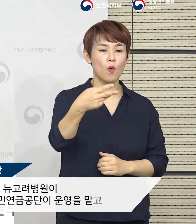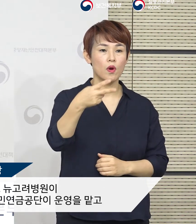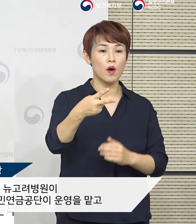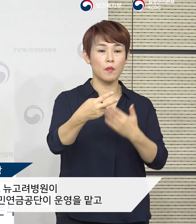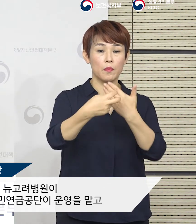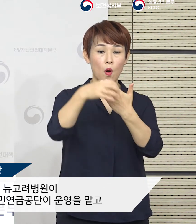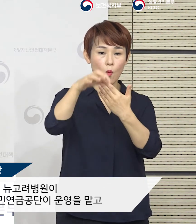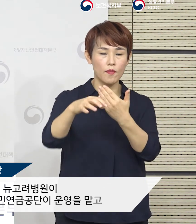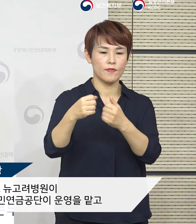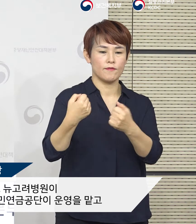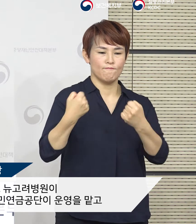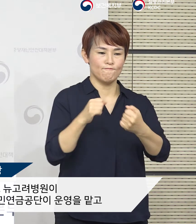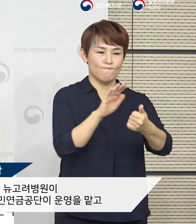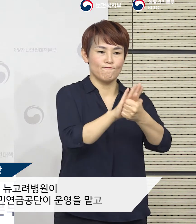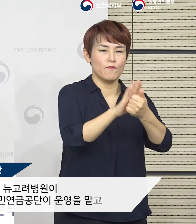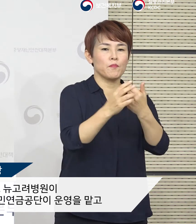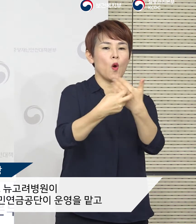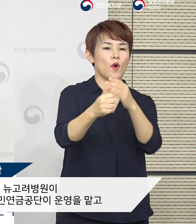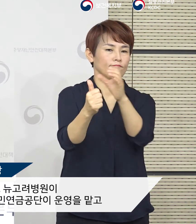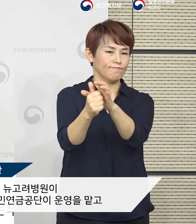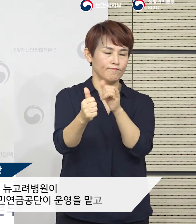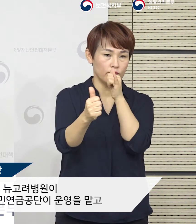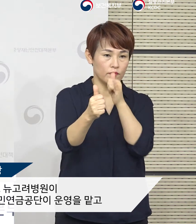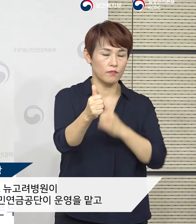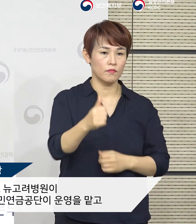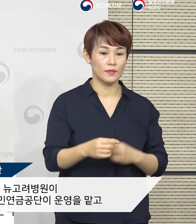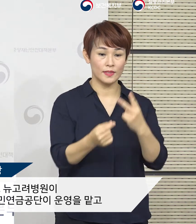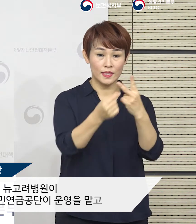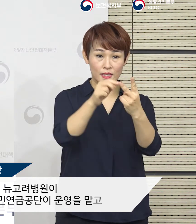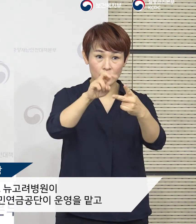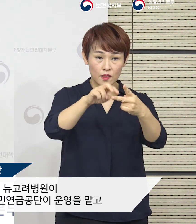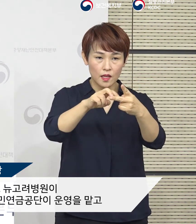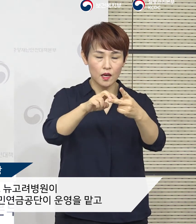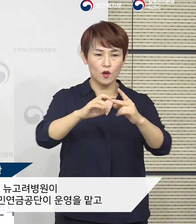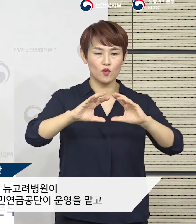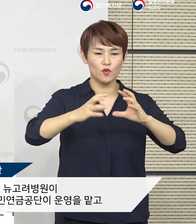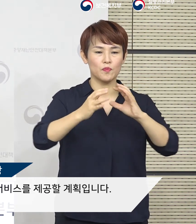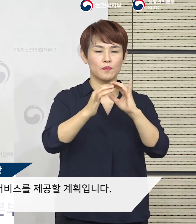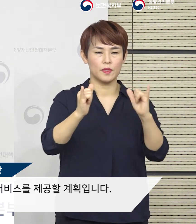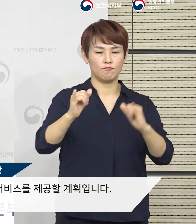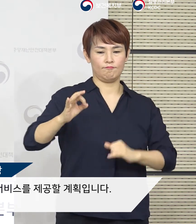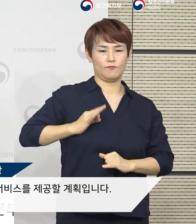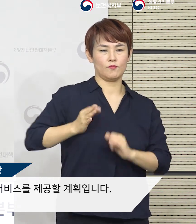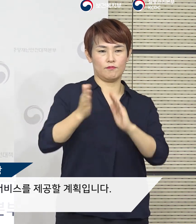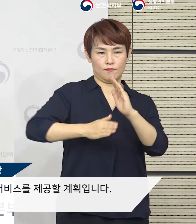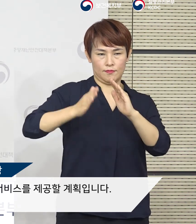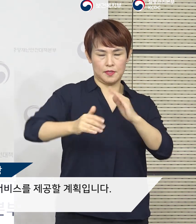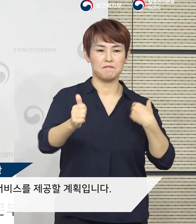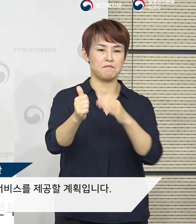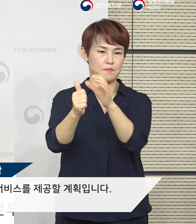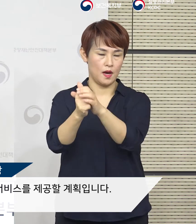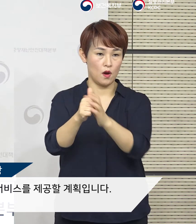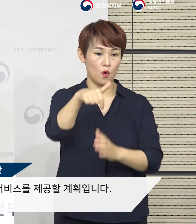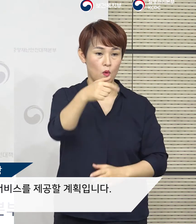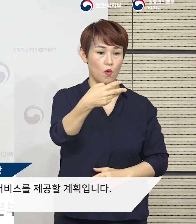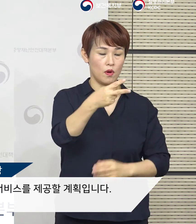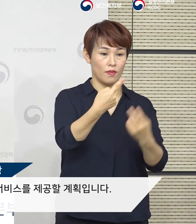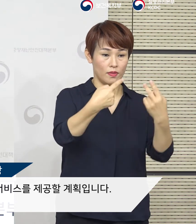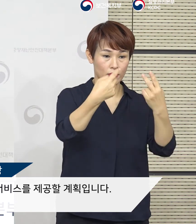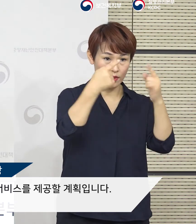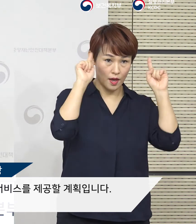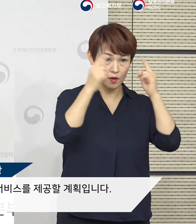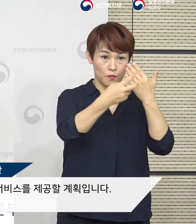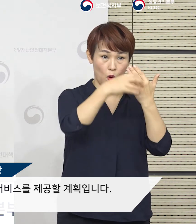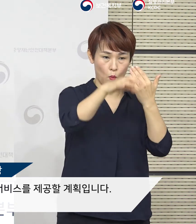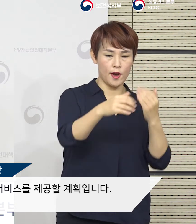협력병원으로 참여하며 경기국제 2센터는 국민연금공단이 운영을 맡고 고려대 의료원이 협력병원으로